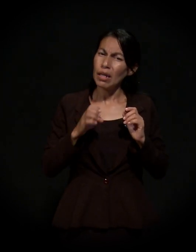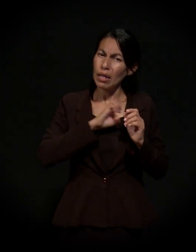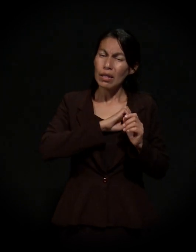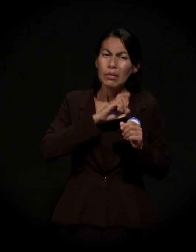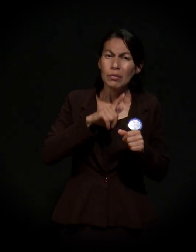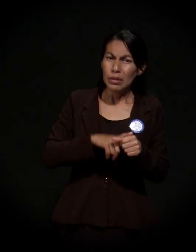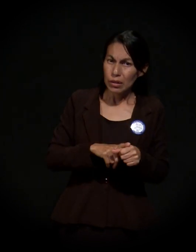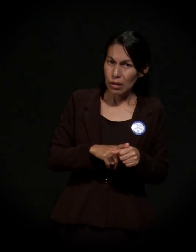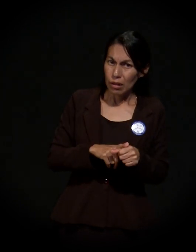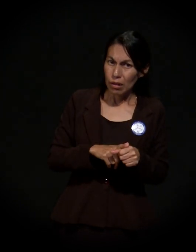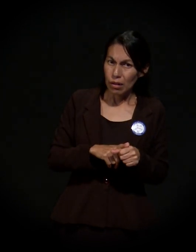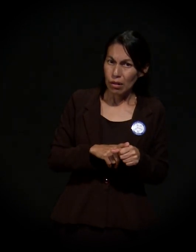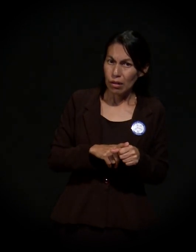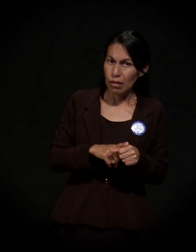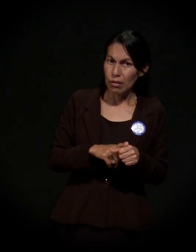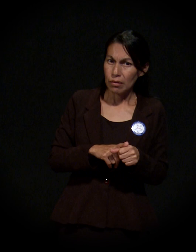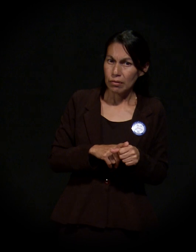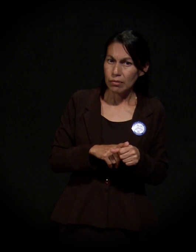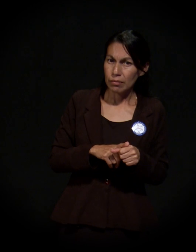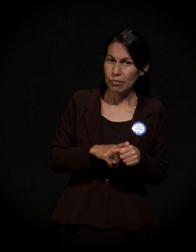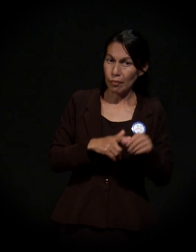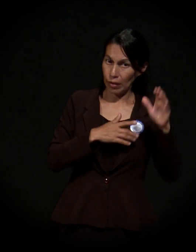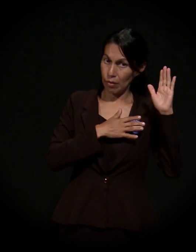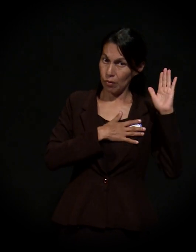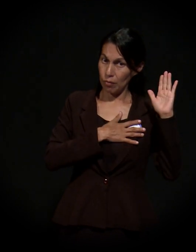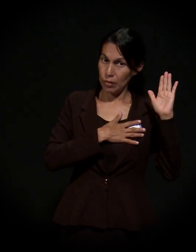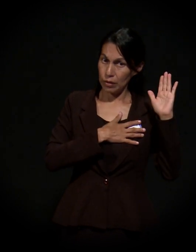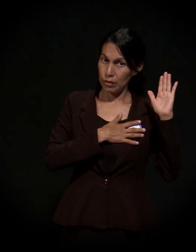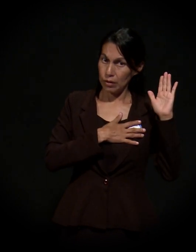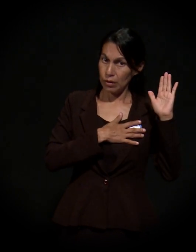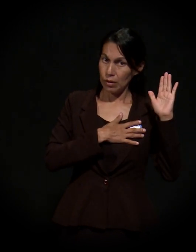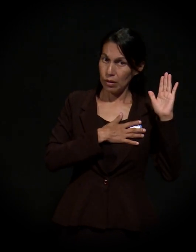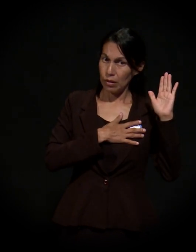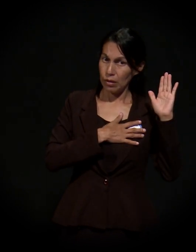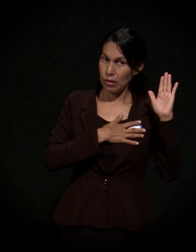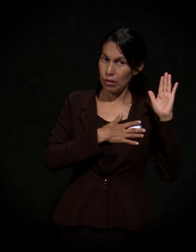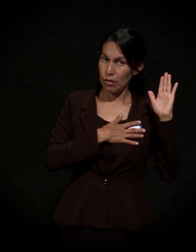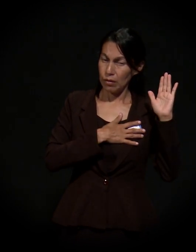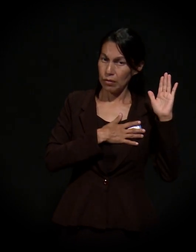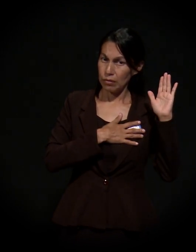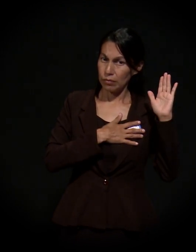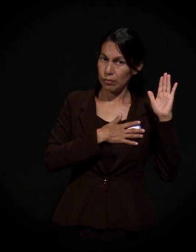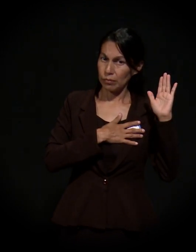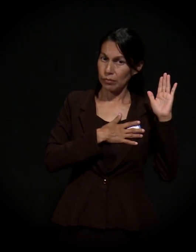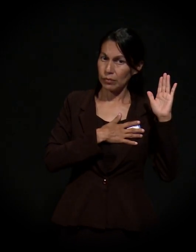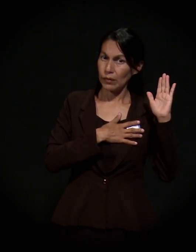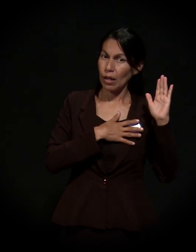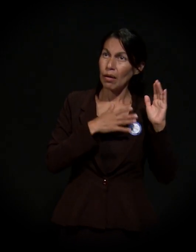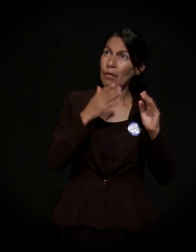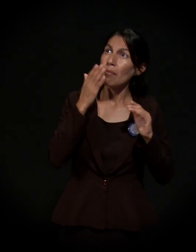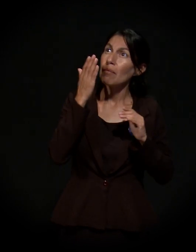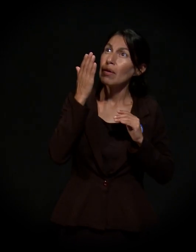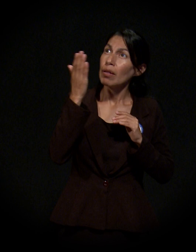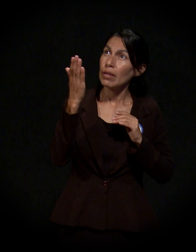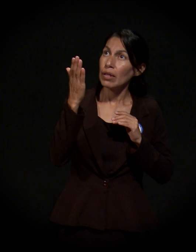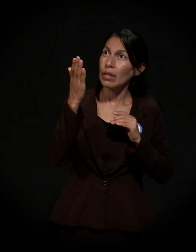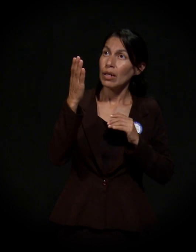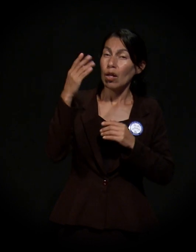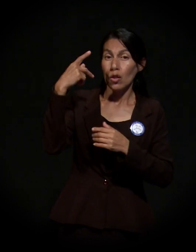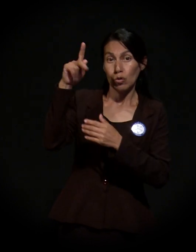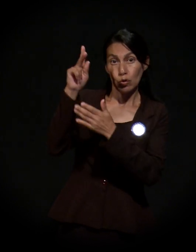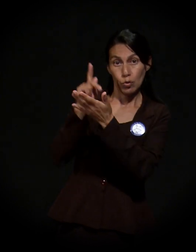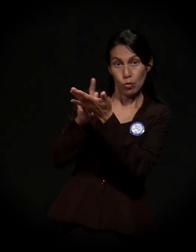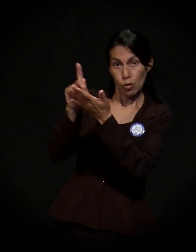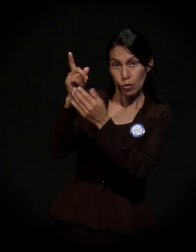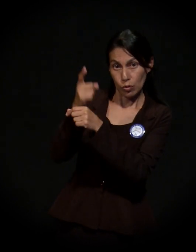especial. Y esta promesa tiene la condición de que le pidamos algo conforme a la voluntad de